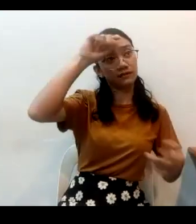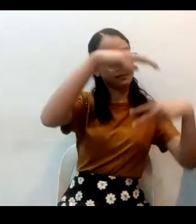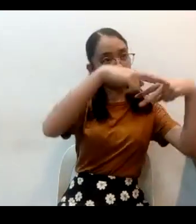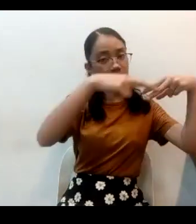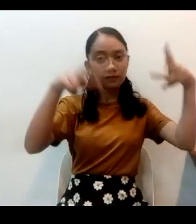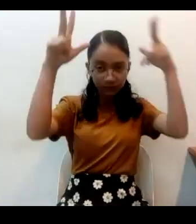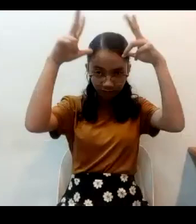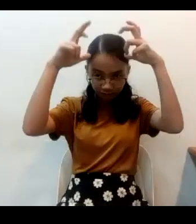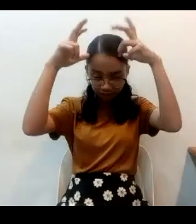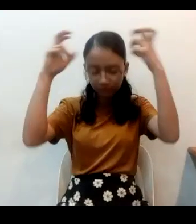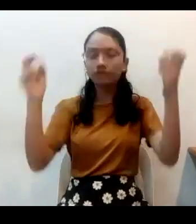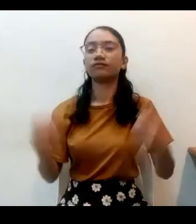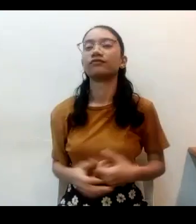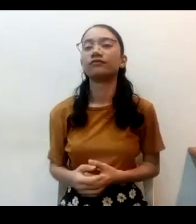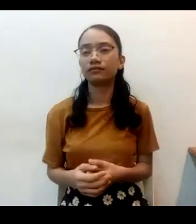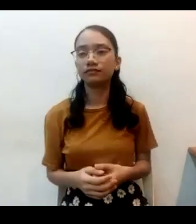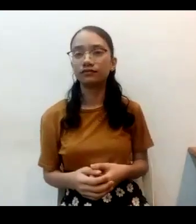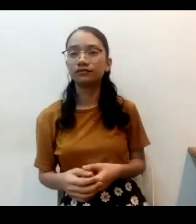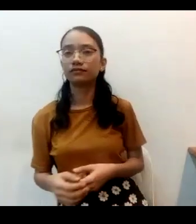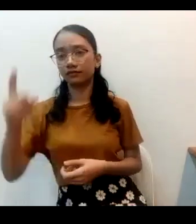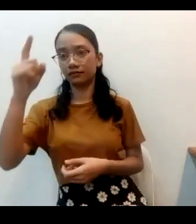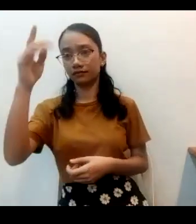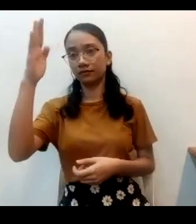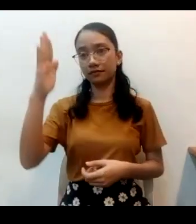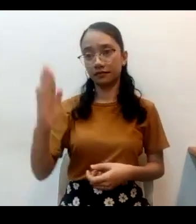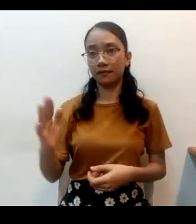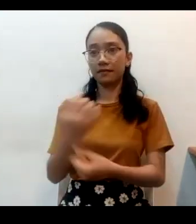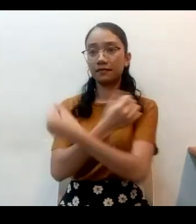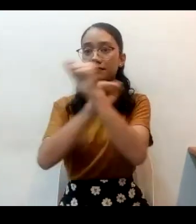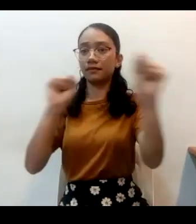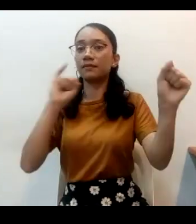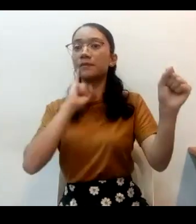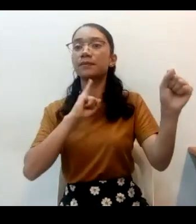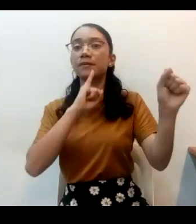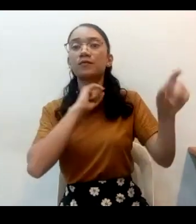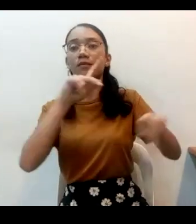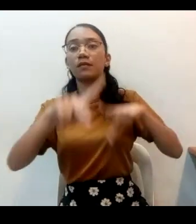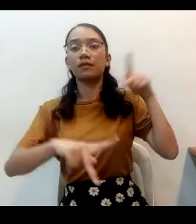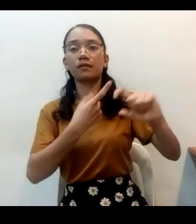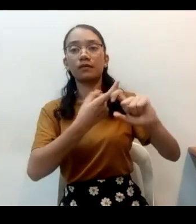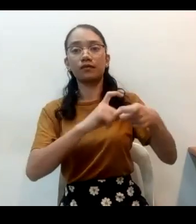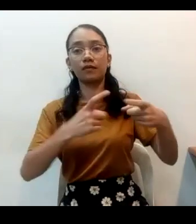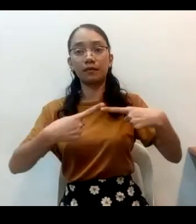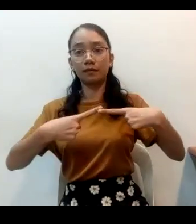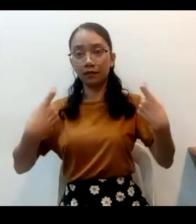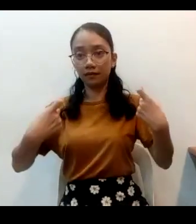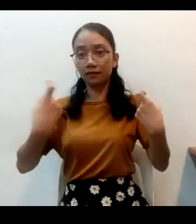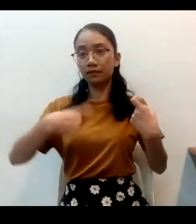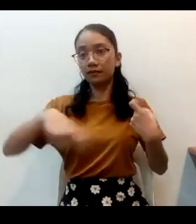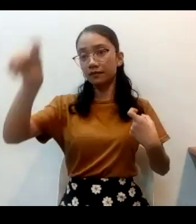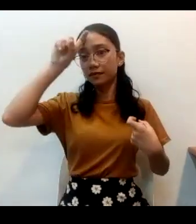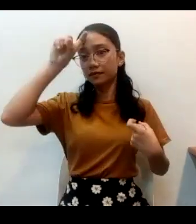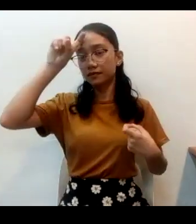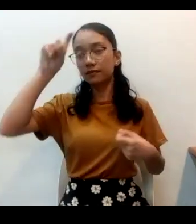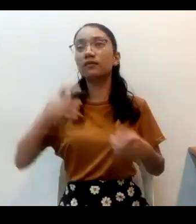ay tumutukoy o kumakatawan kay Satanas. And God saved the Israel people from the Egypt At iniligtas ng Diyos yung mga Israelita mula sa Egypto